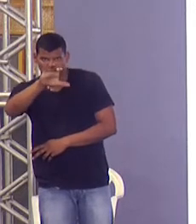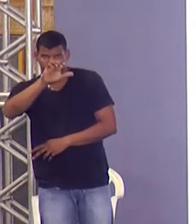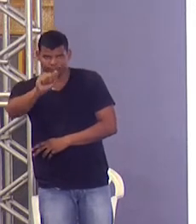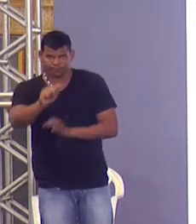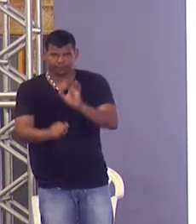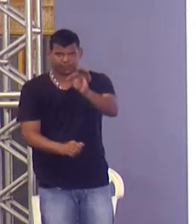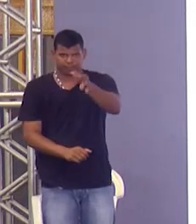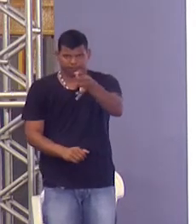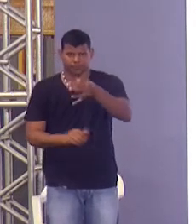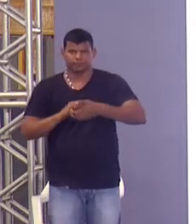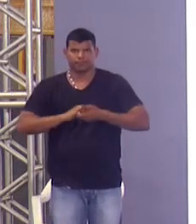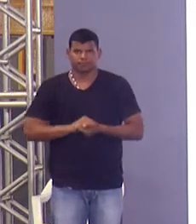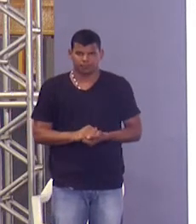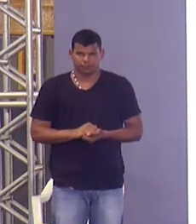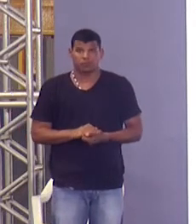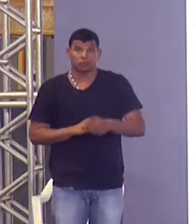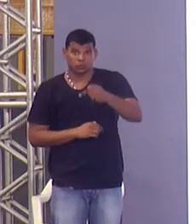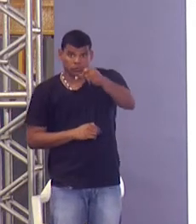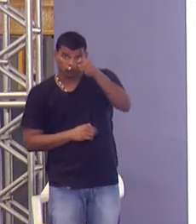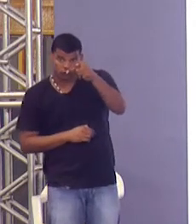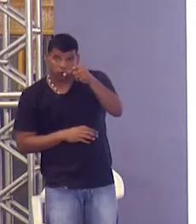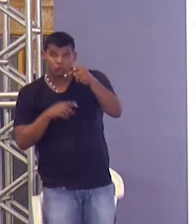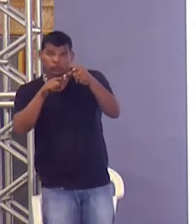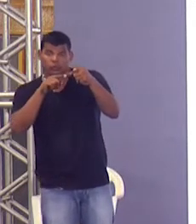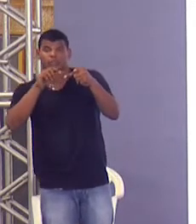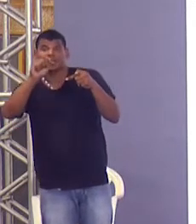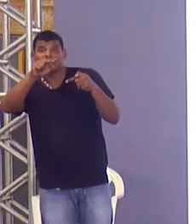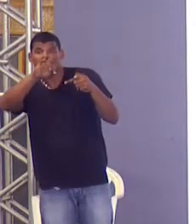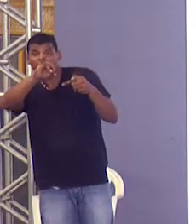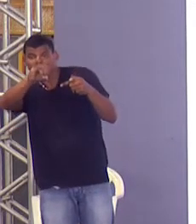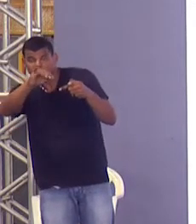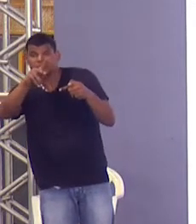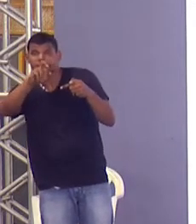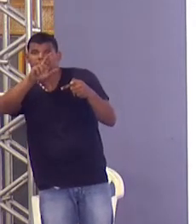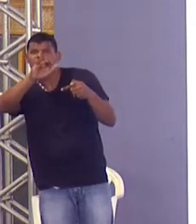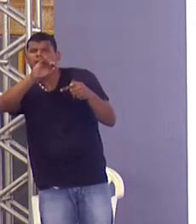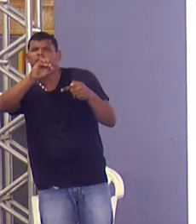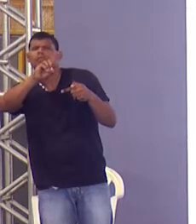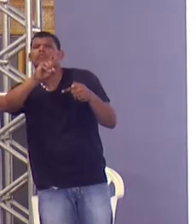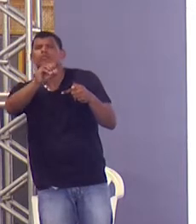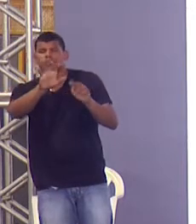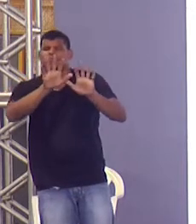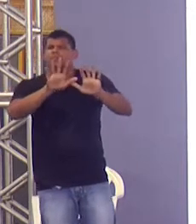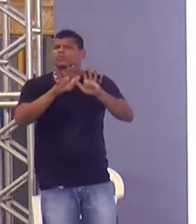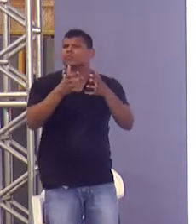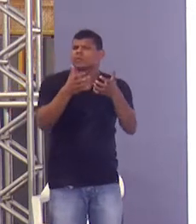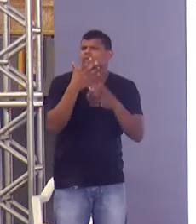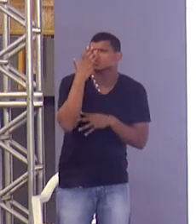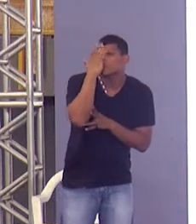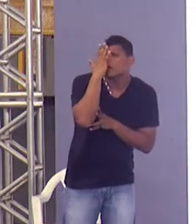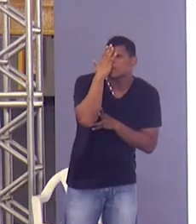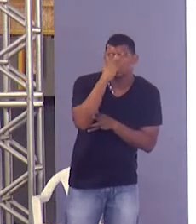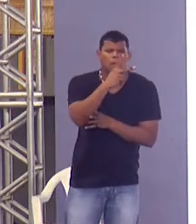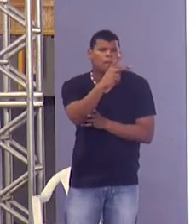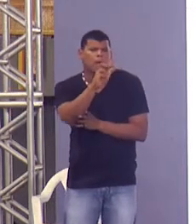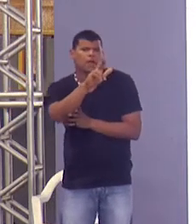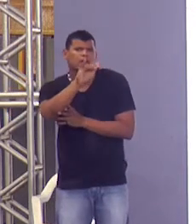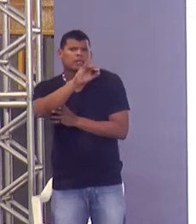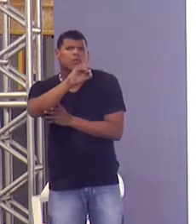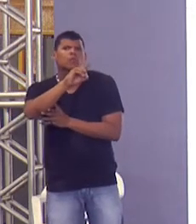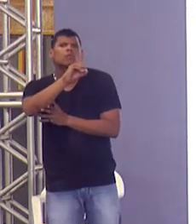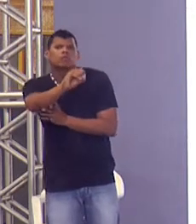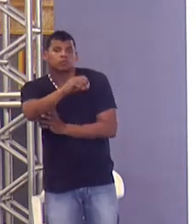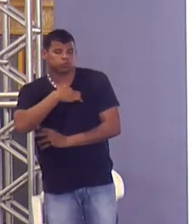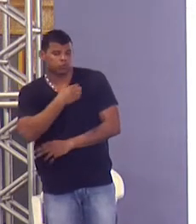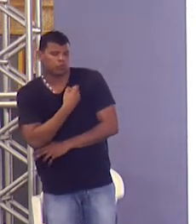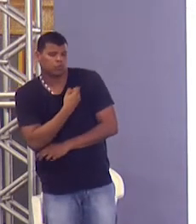antiperíodo ou de parte não periódica. E quem é o período dessa dízima? É o 3.